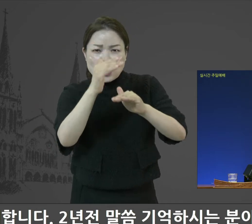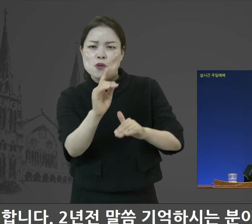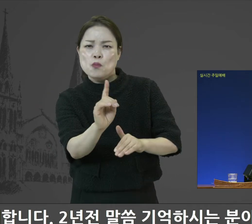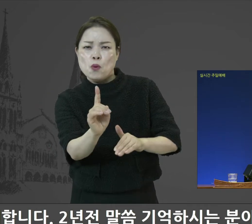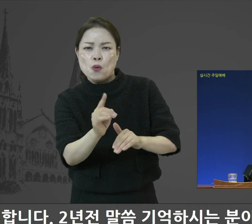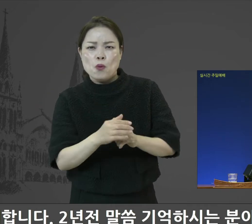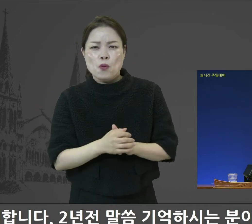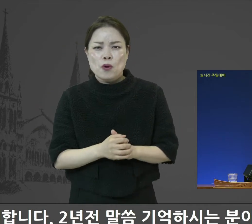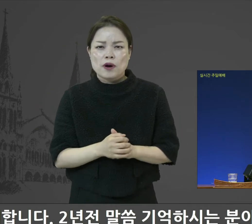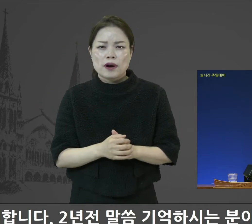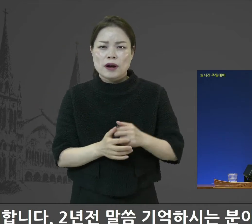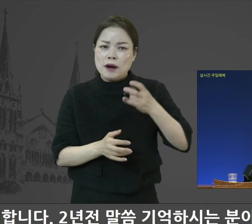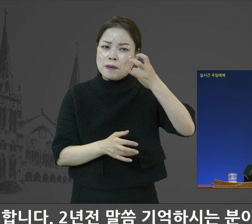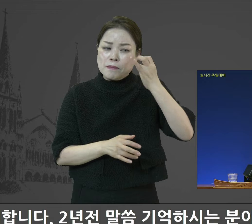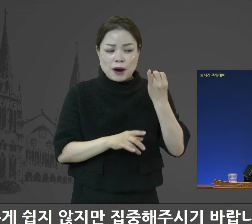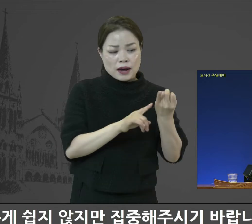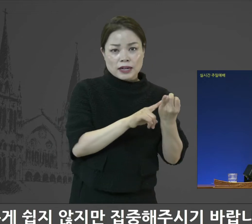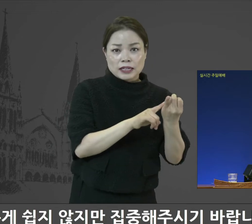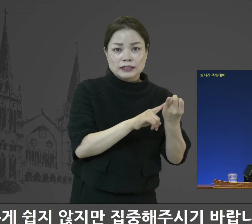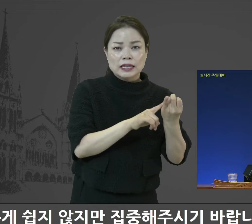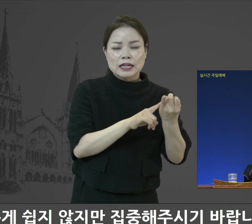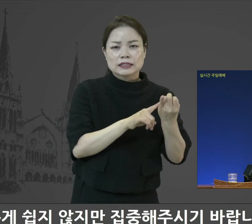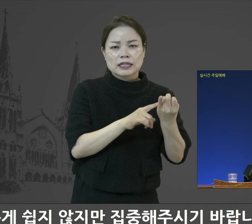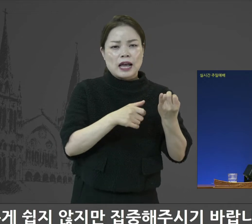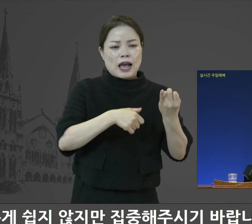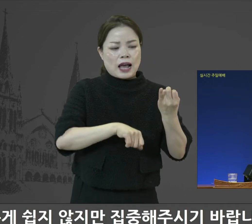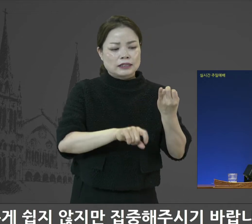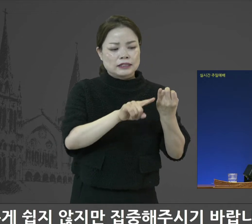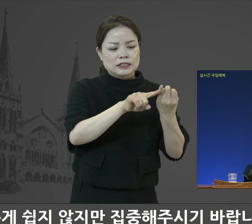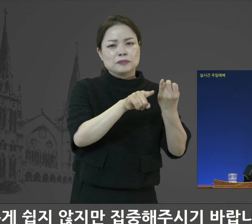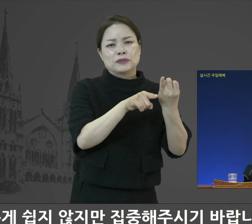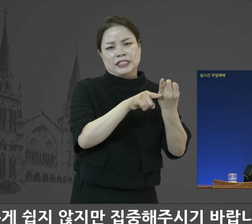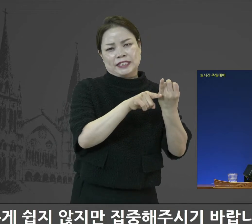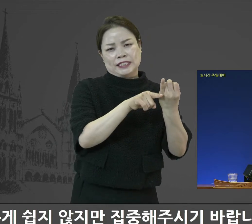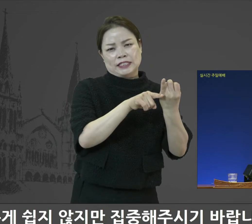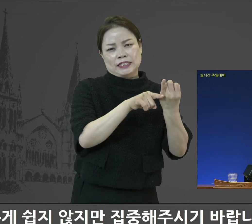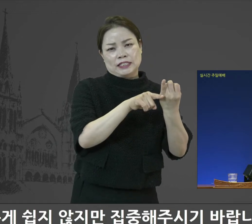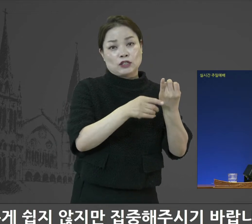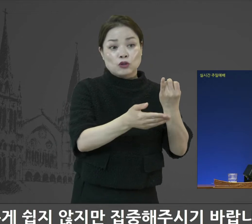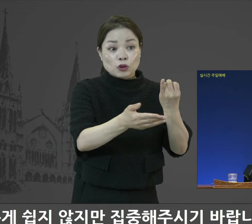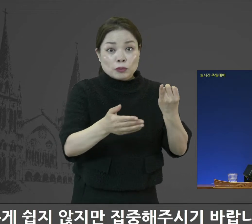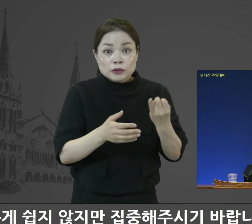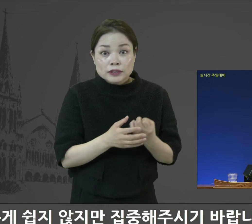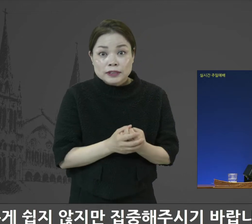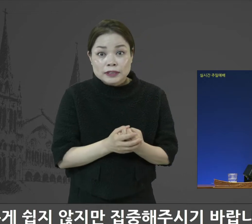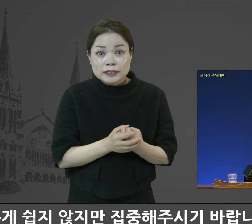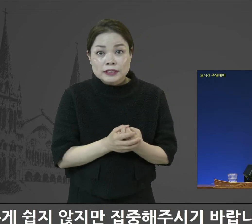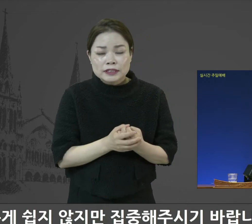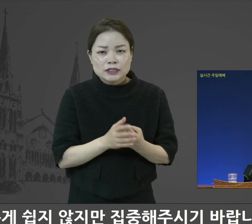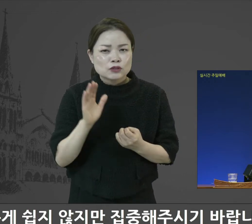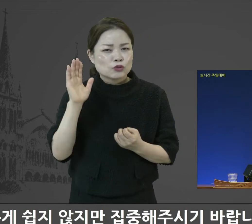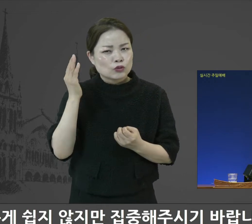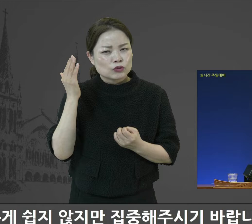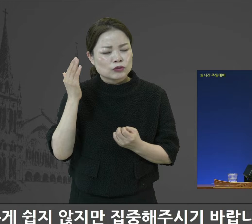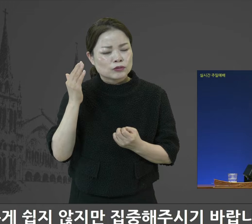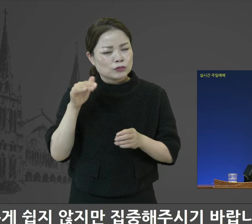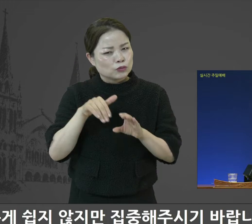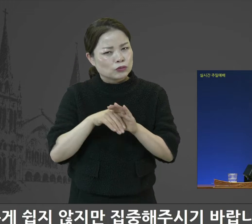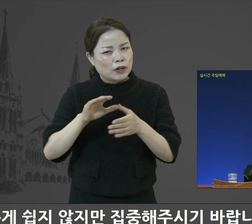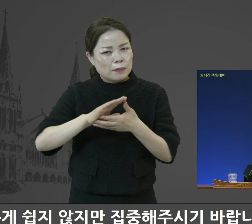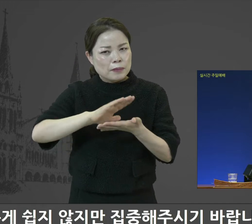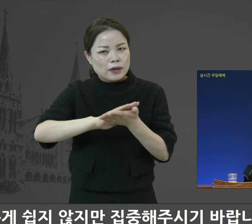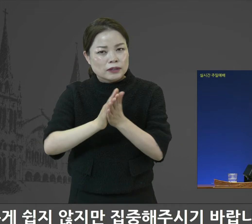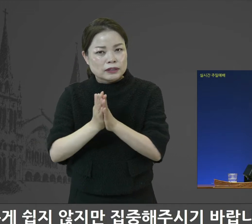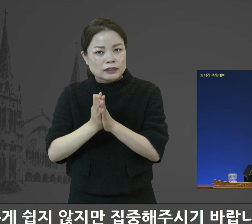뭐냐, 사실 마리아에게 있었던 큰일은 아들을 갖게 된 겁니다. 여러분, 뭐 요즘은 좀 문화가